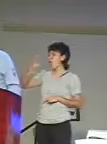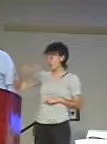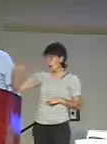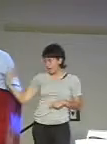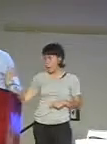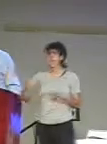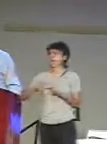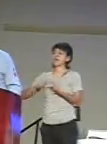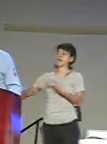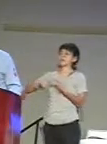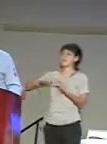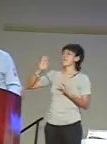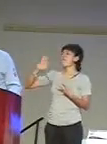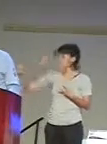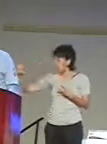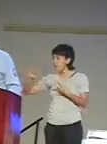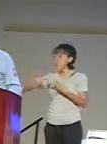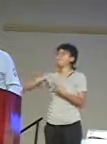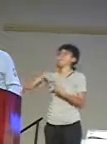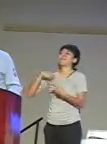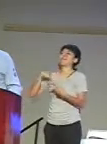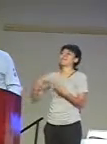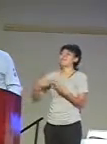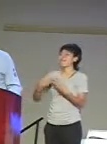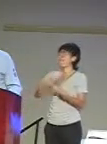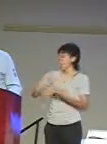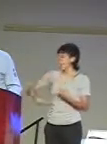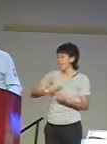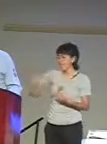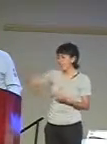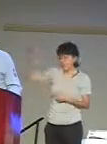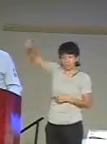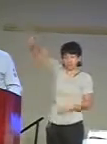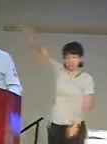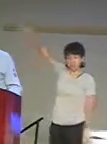a Calderón o a quien ustedes quieran.